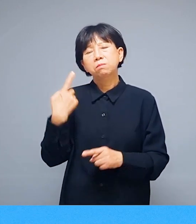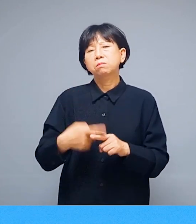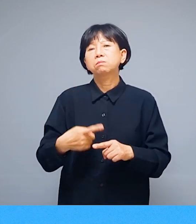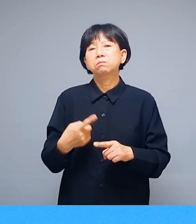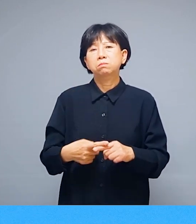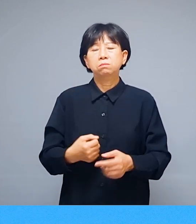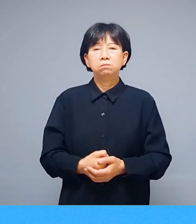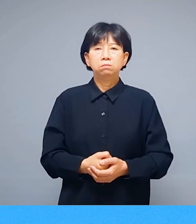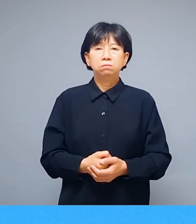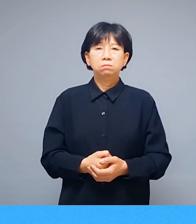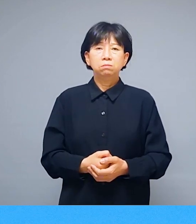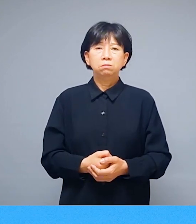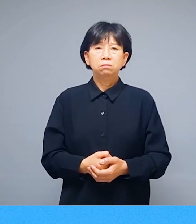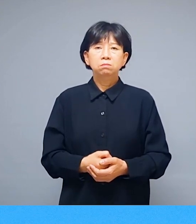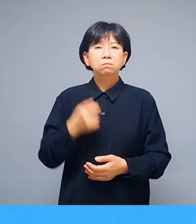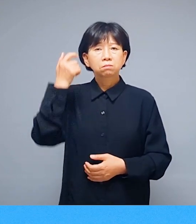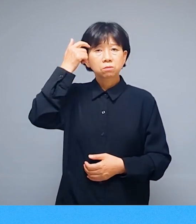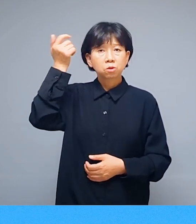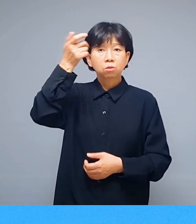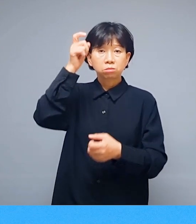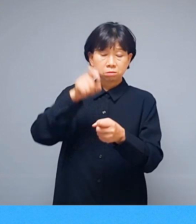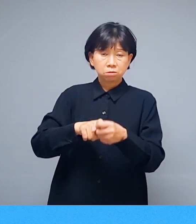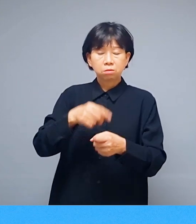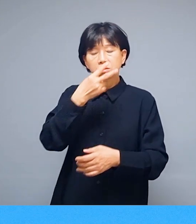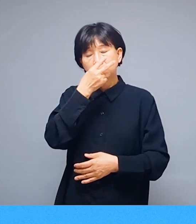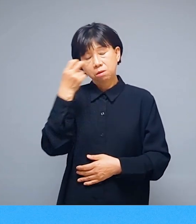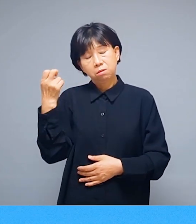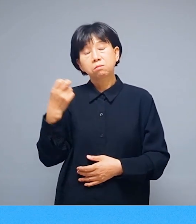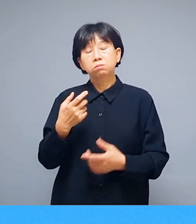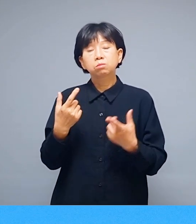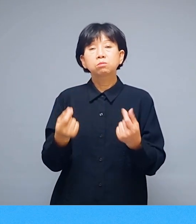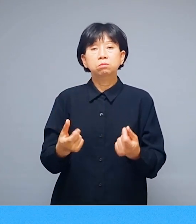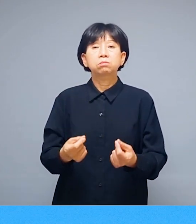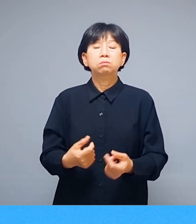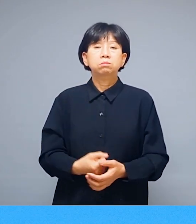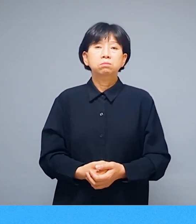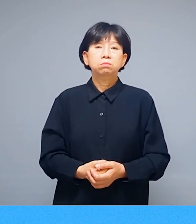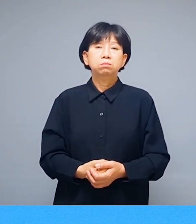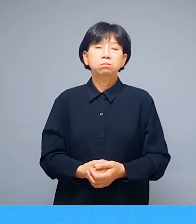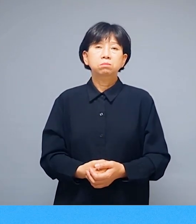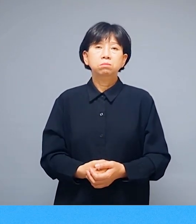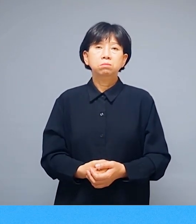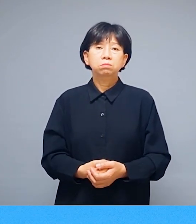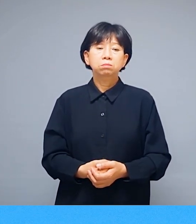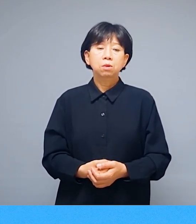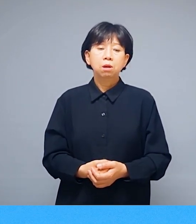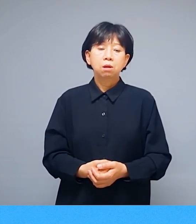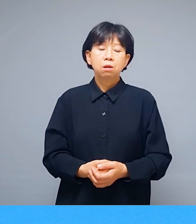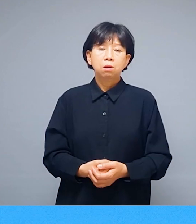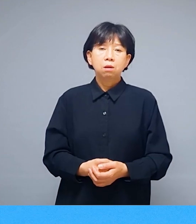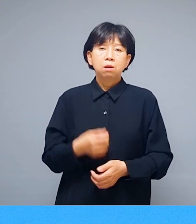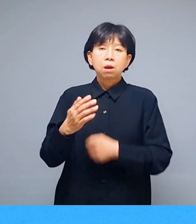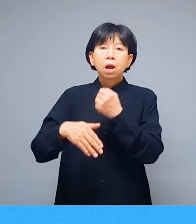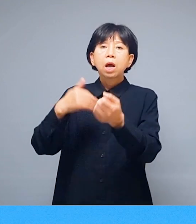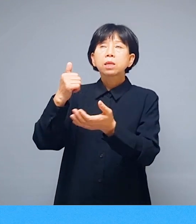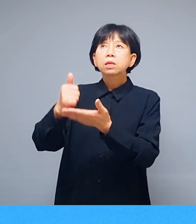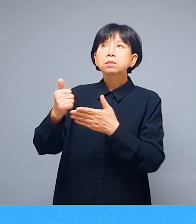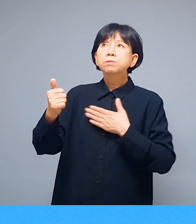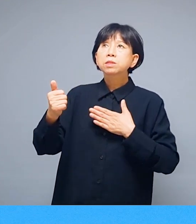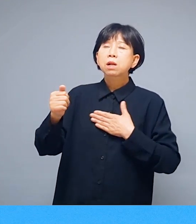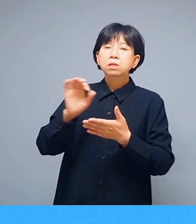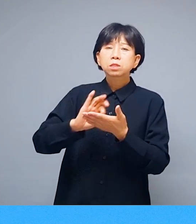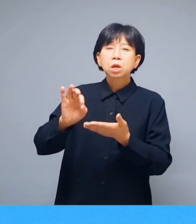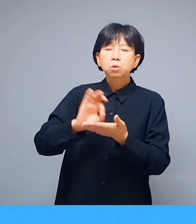겁니다. 영적으로 잠들어 있다는 표현입니다. 어떤 분들은 직분을 하나님께서 나를